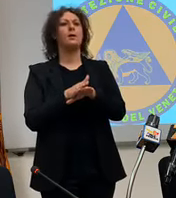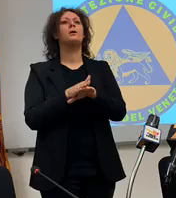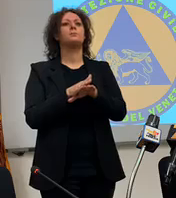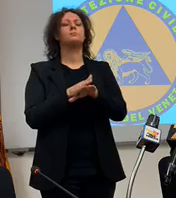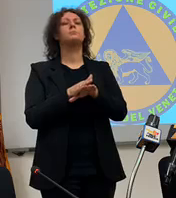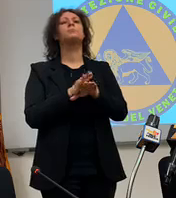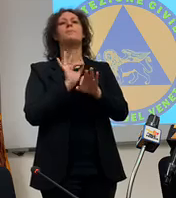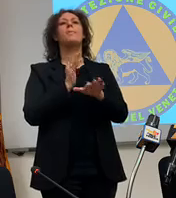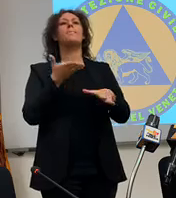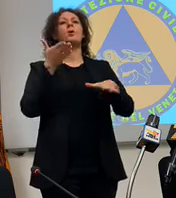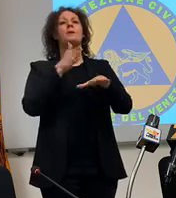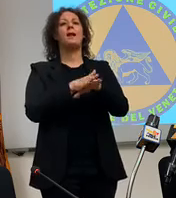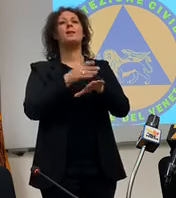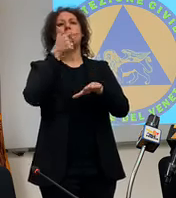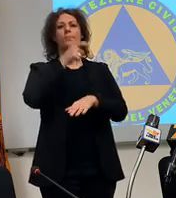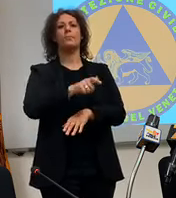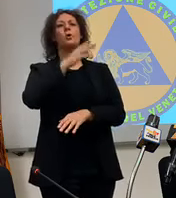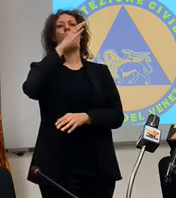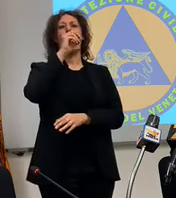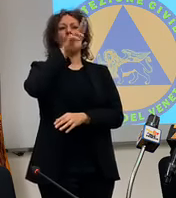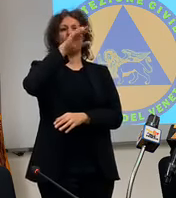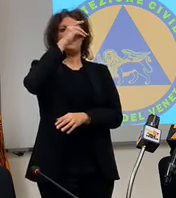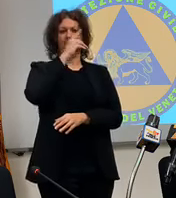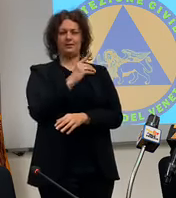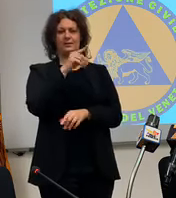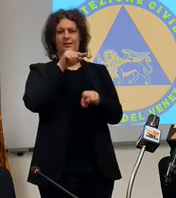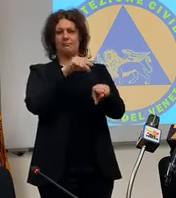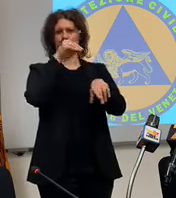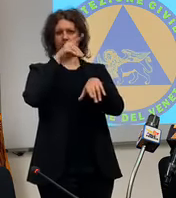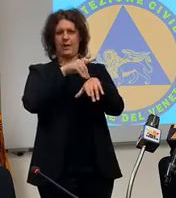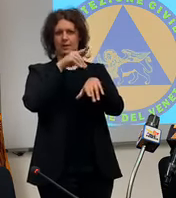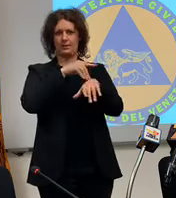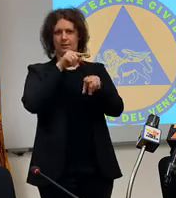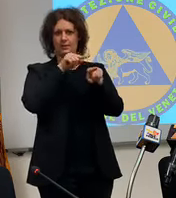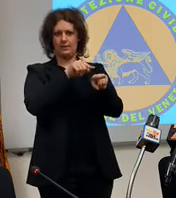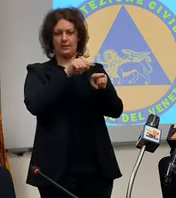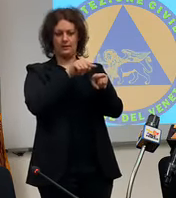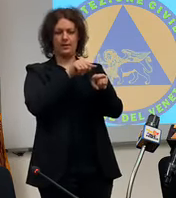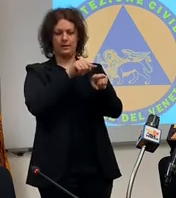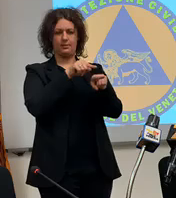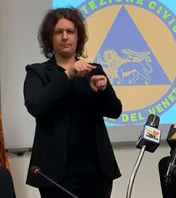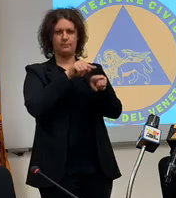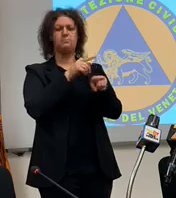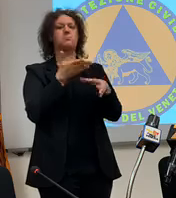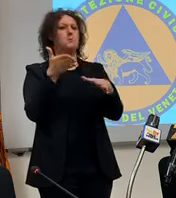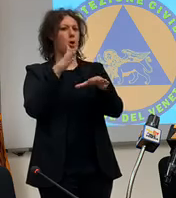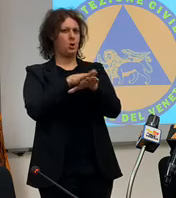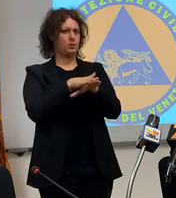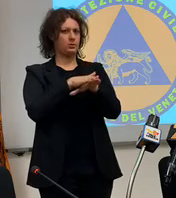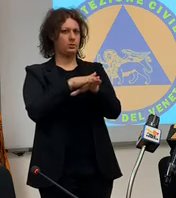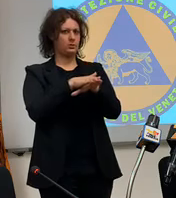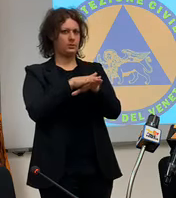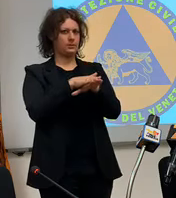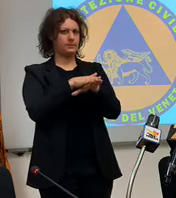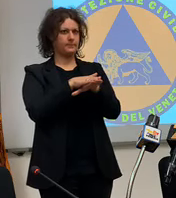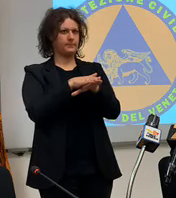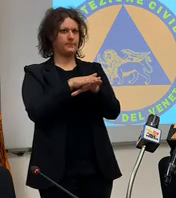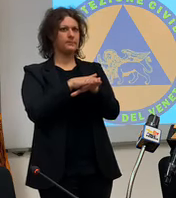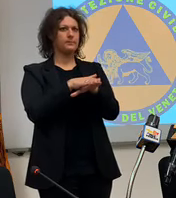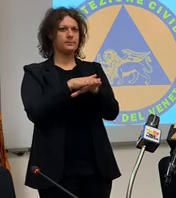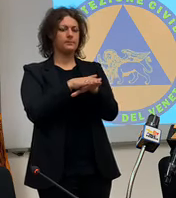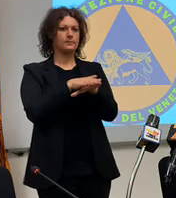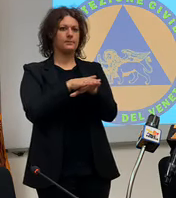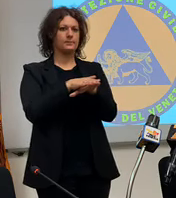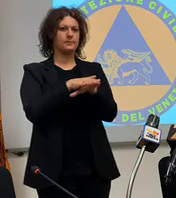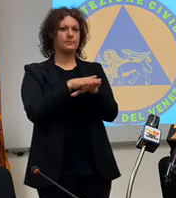Fra le cause di morte la malattia quindi covid-19 associata molto